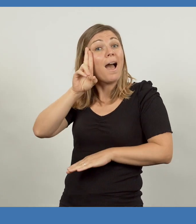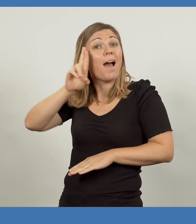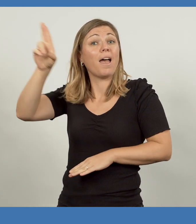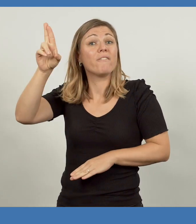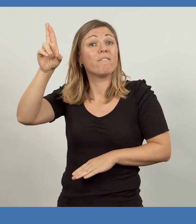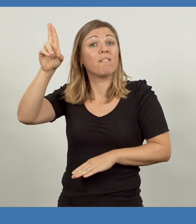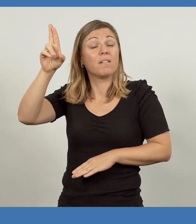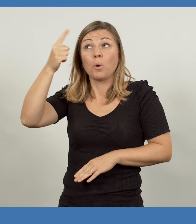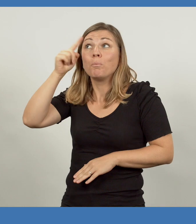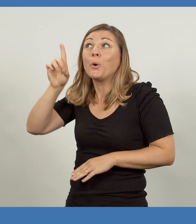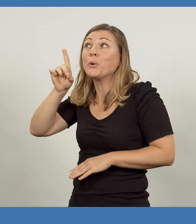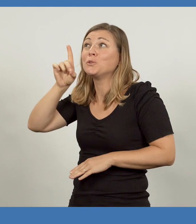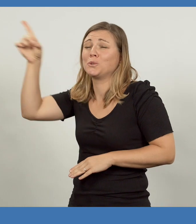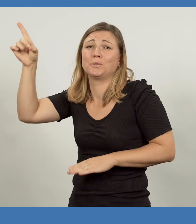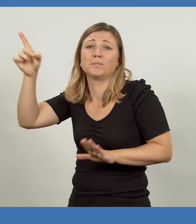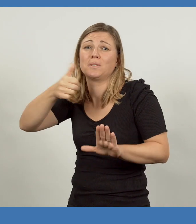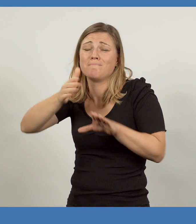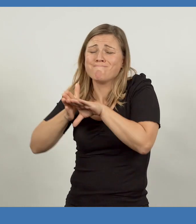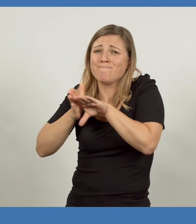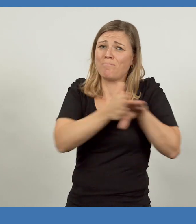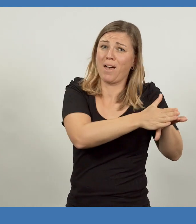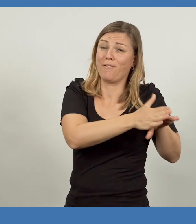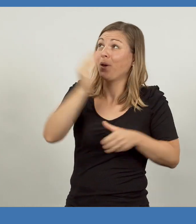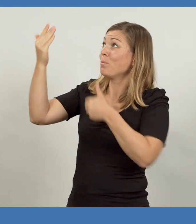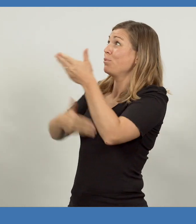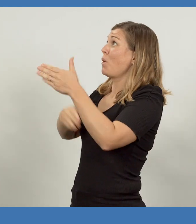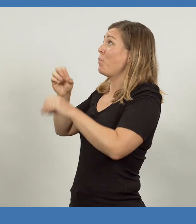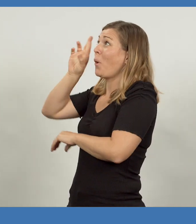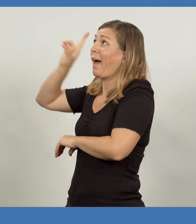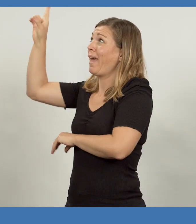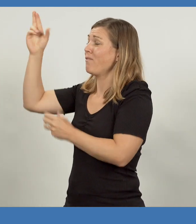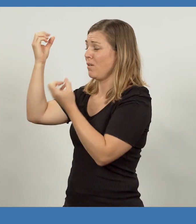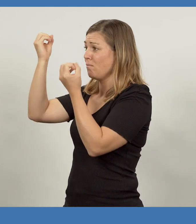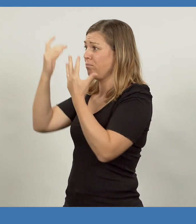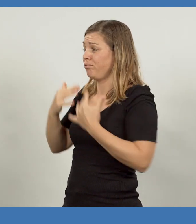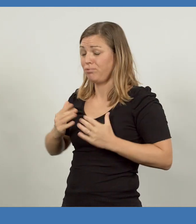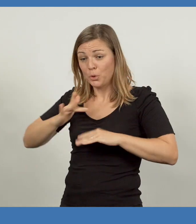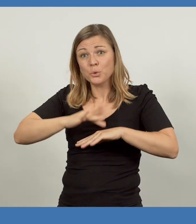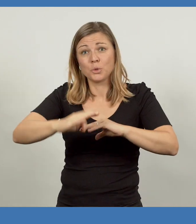Dieu et il accomplira son rêve au travers de vous. Que Dieu vous bénisse.